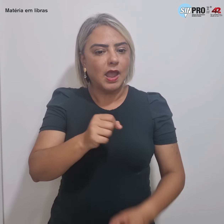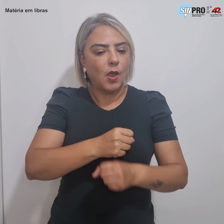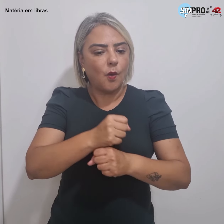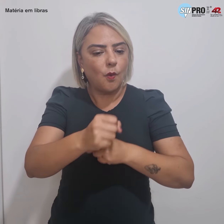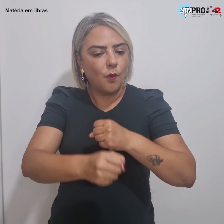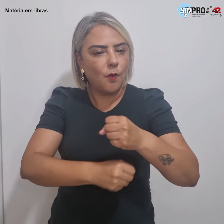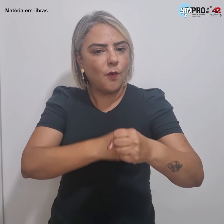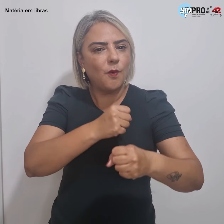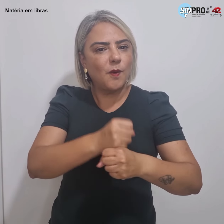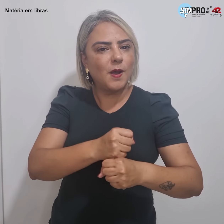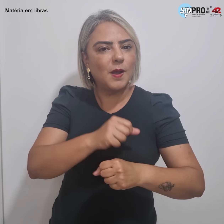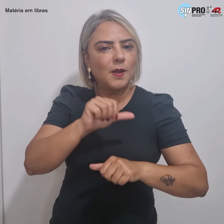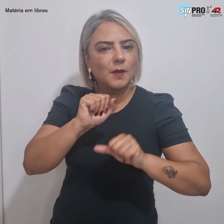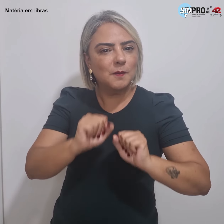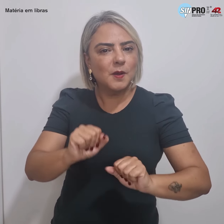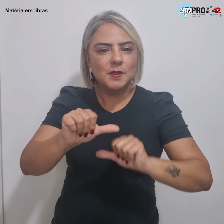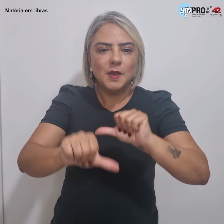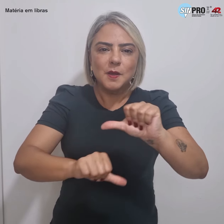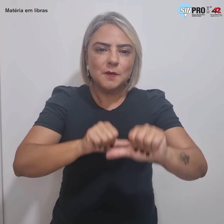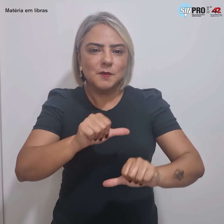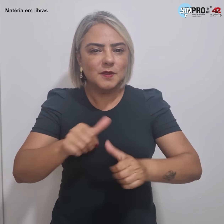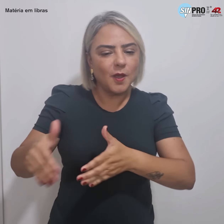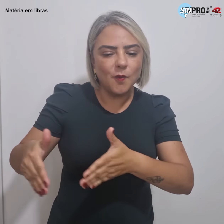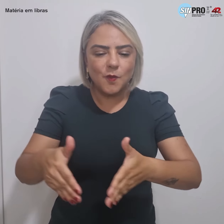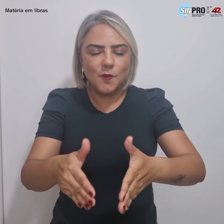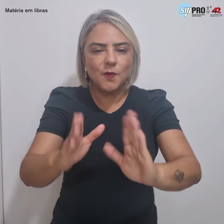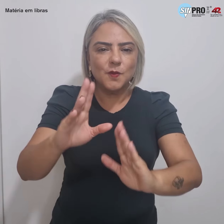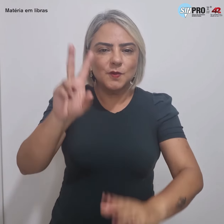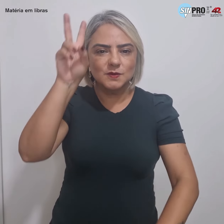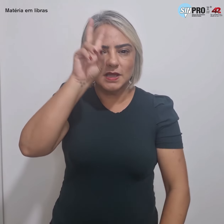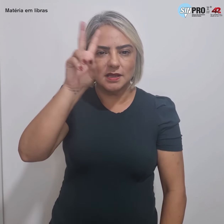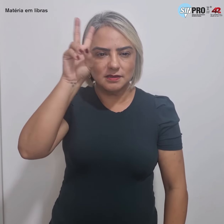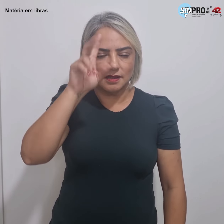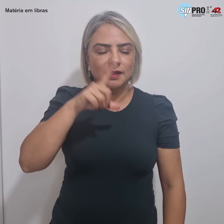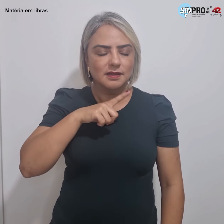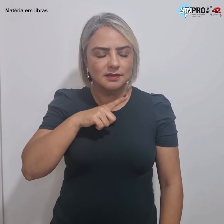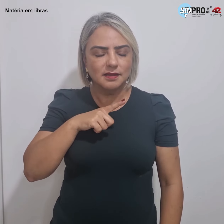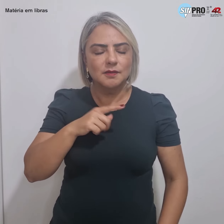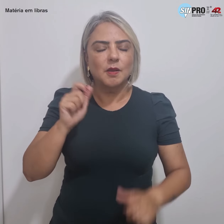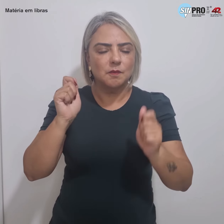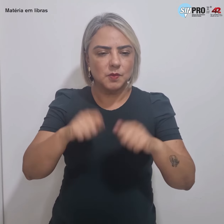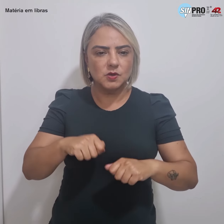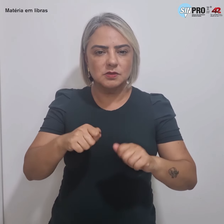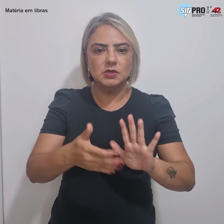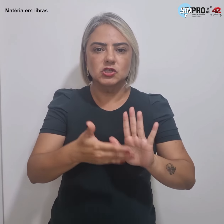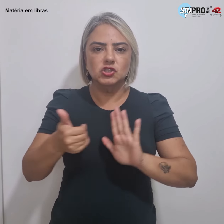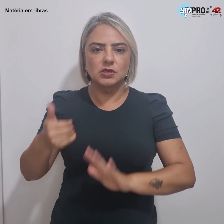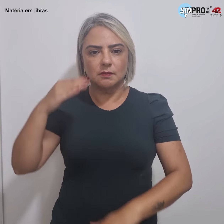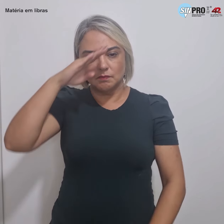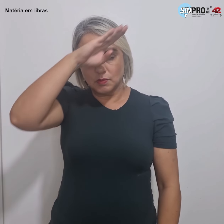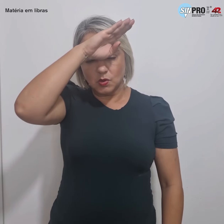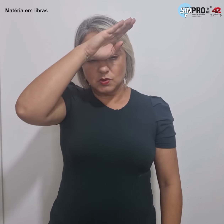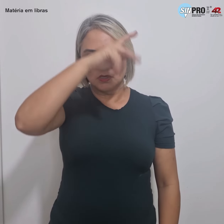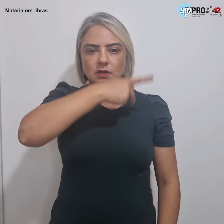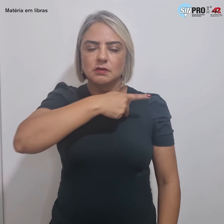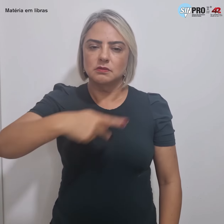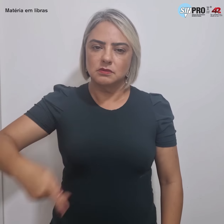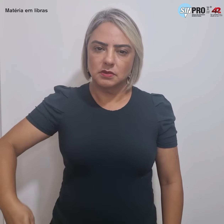podemos mudar o curso da história. Temos a chance de tirar Bolsonaro da presidência da República